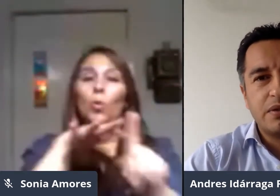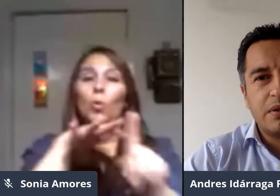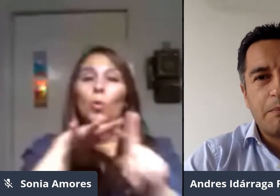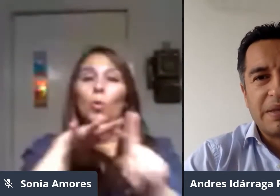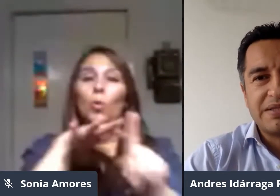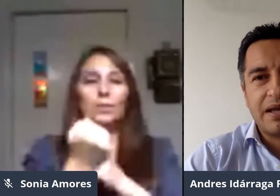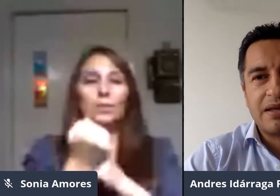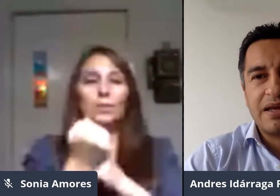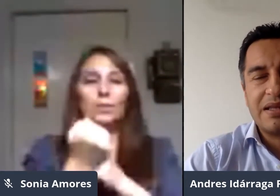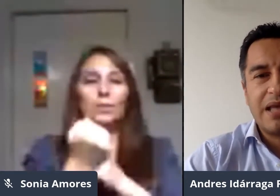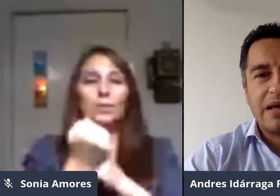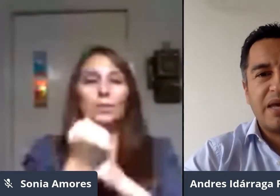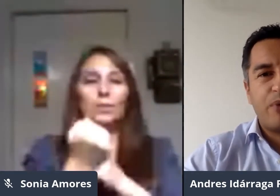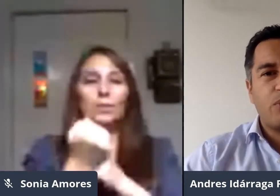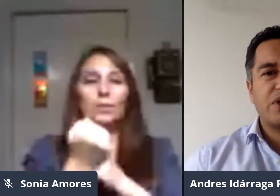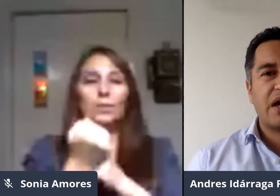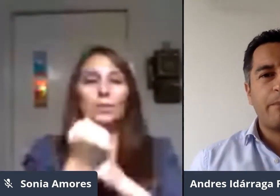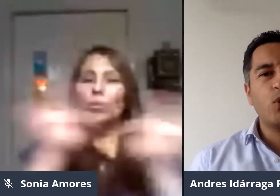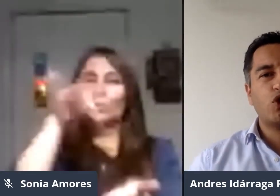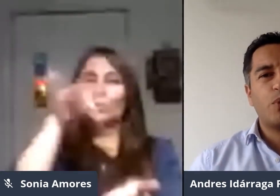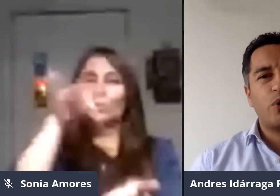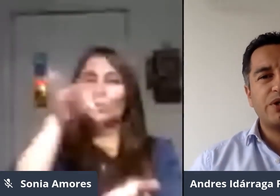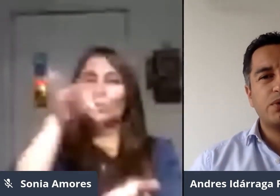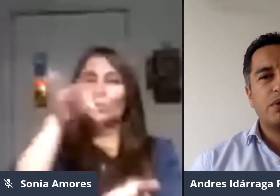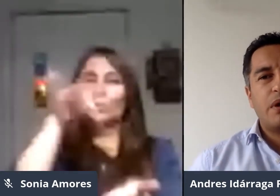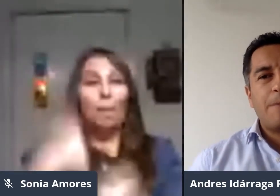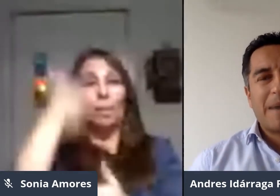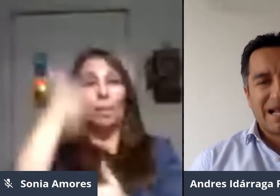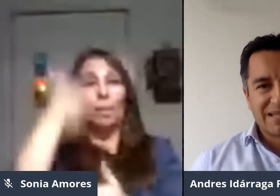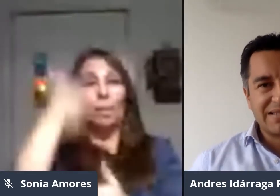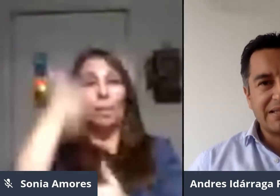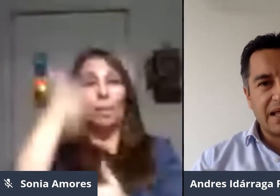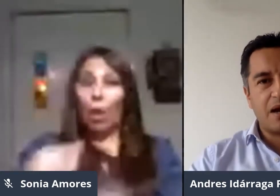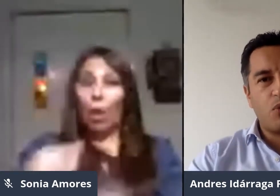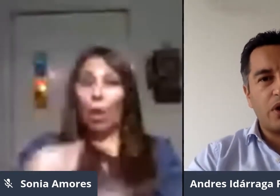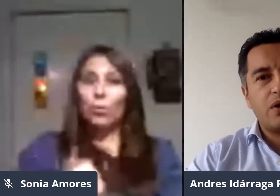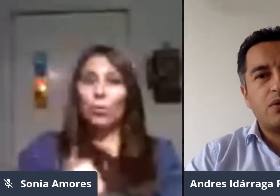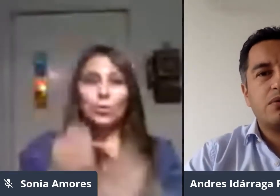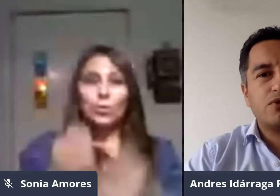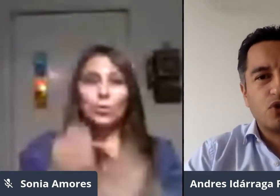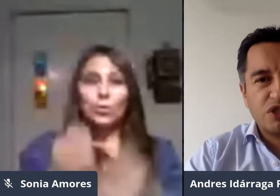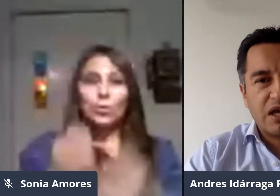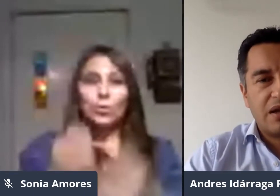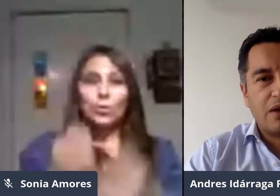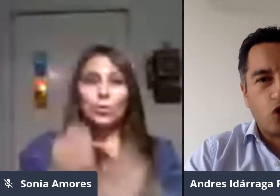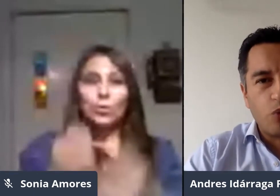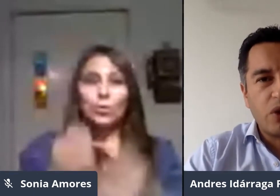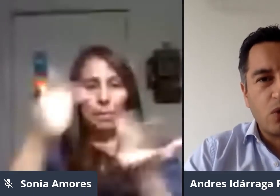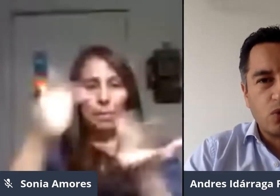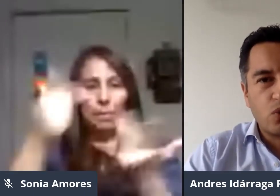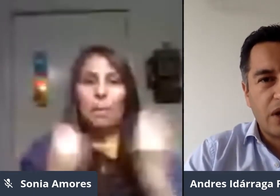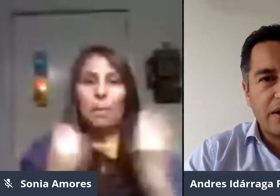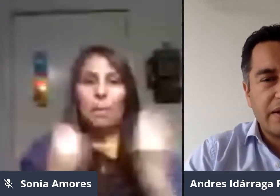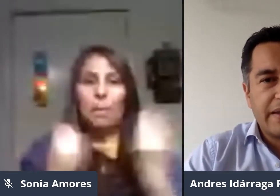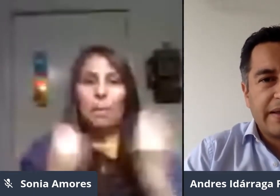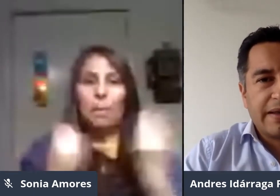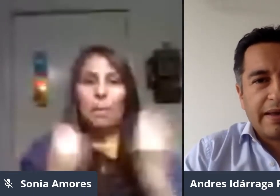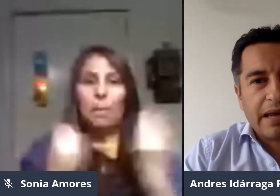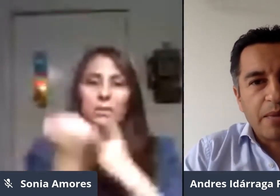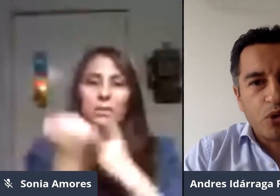en ello. Pensar que de aquí podemos sacar mucho provecho para trascender el modelo social, económico y